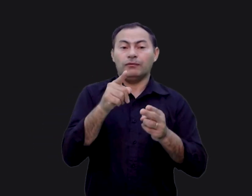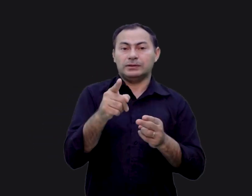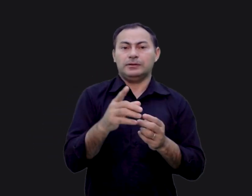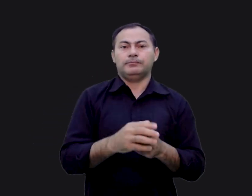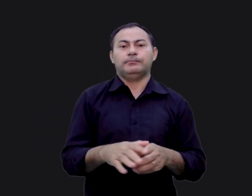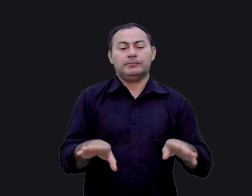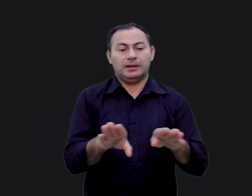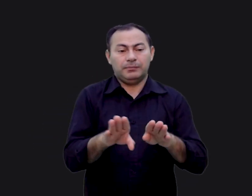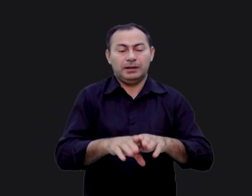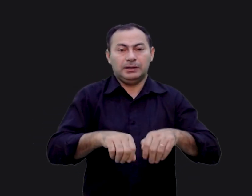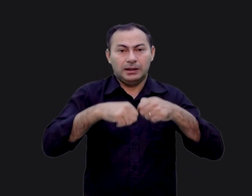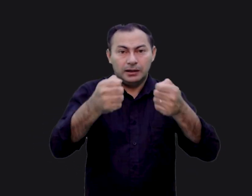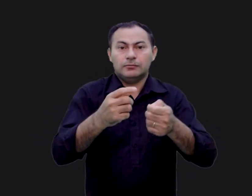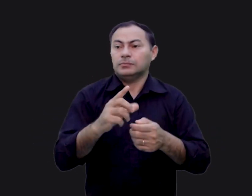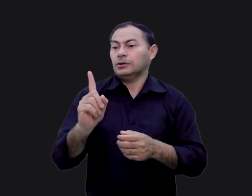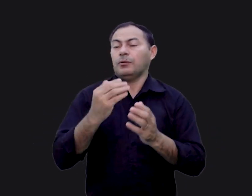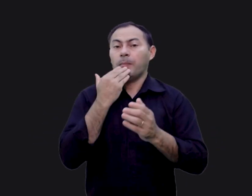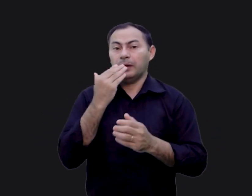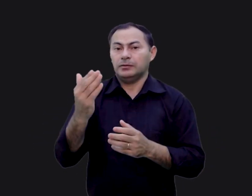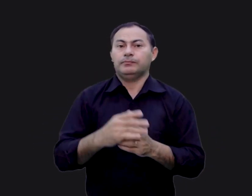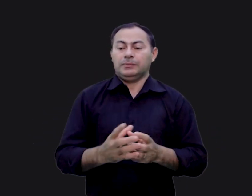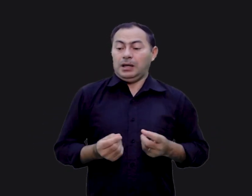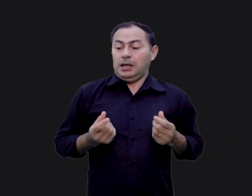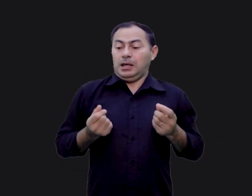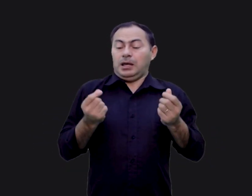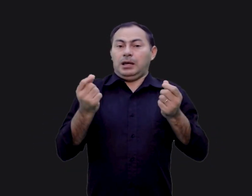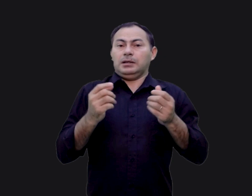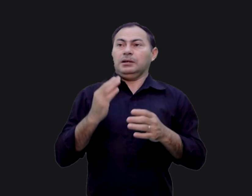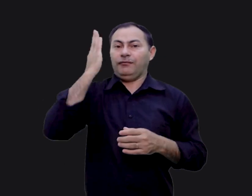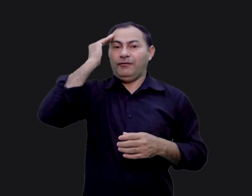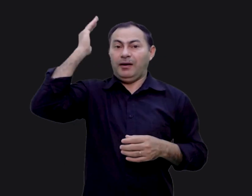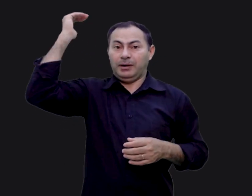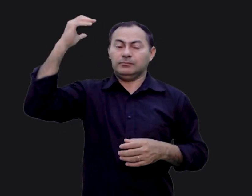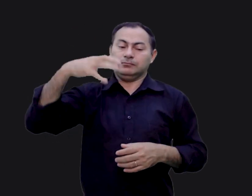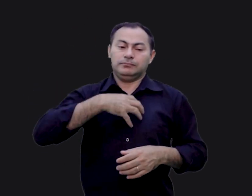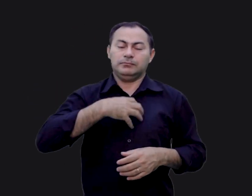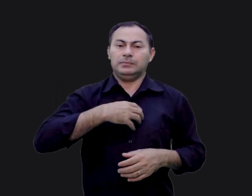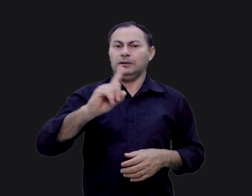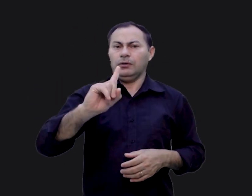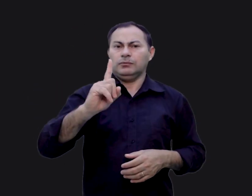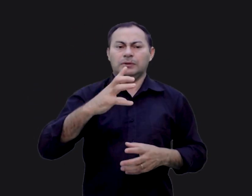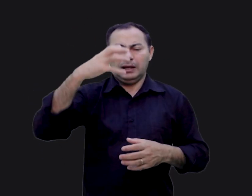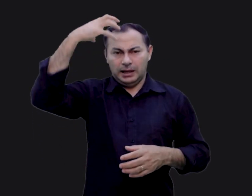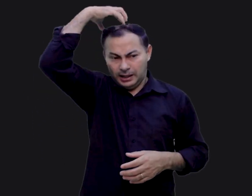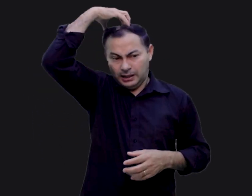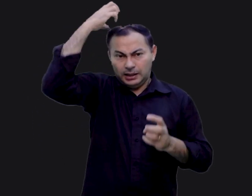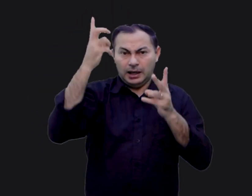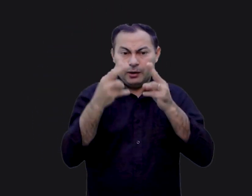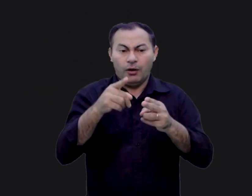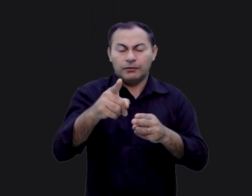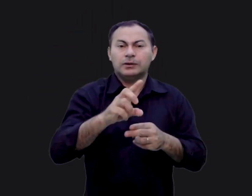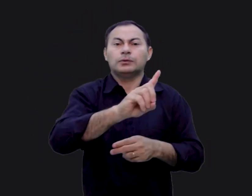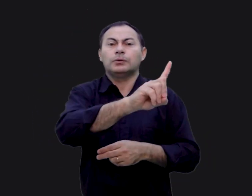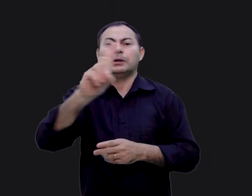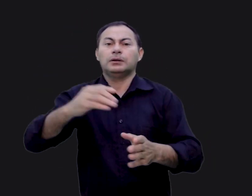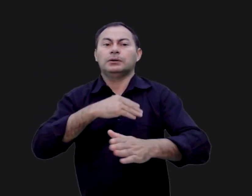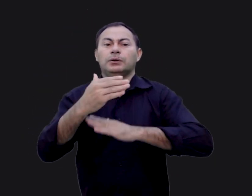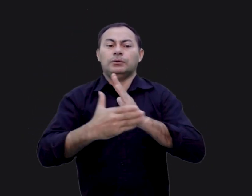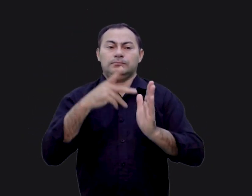como você. Também lhe darei o que você não pediu, riquezas e fama, de forma que não haverá rei igual a você durante